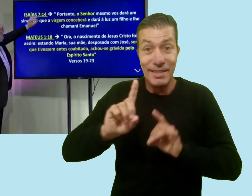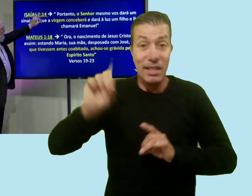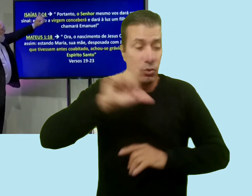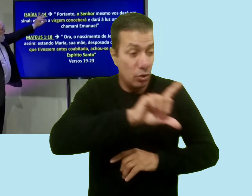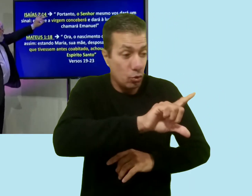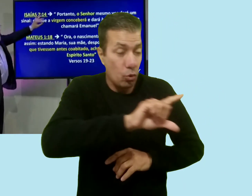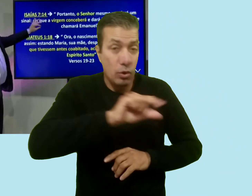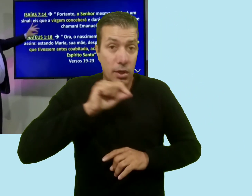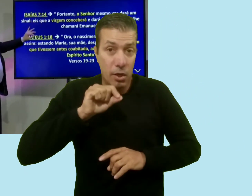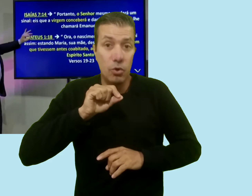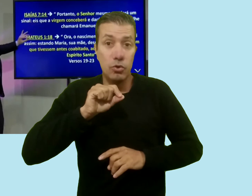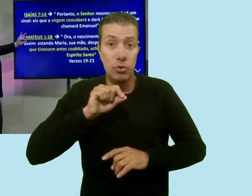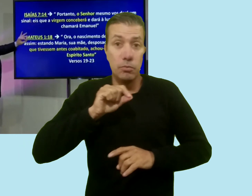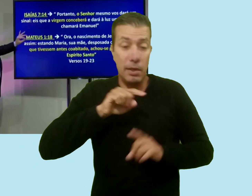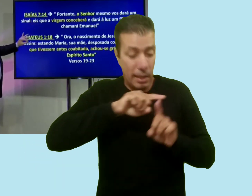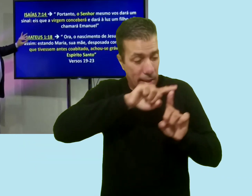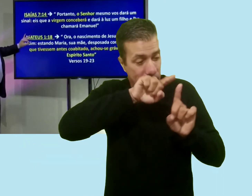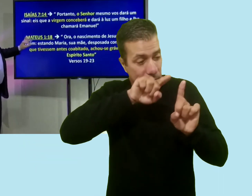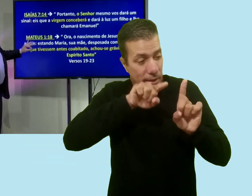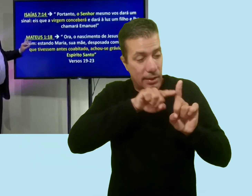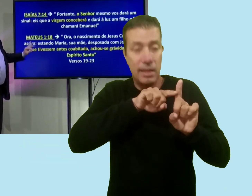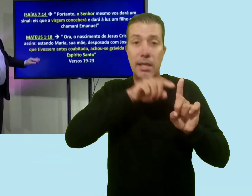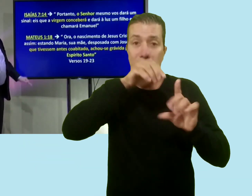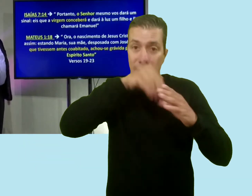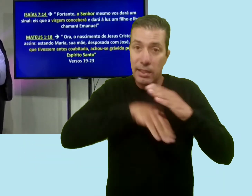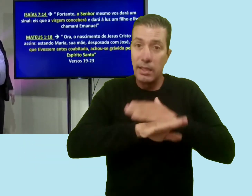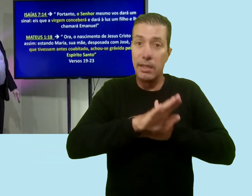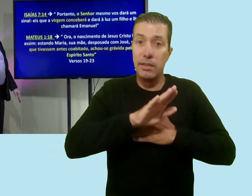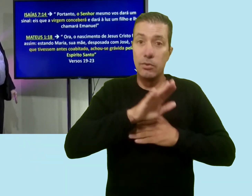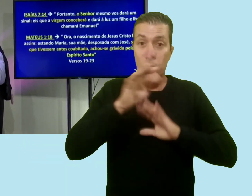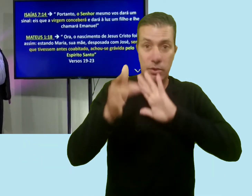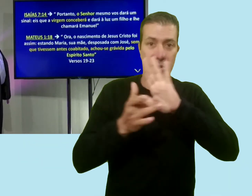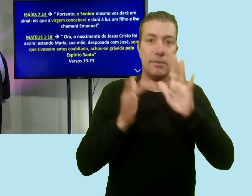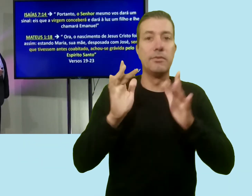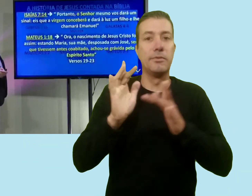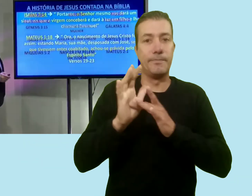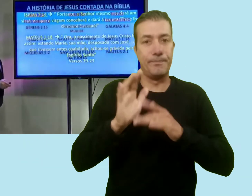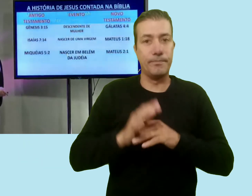que Deus escolheu para que abrigasse no seu ventre a Jesus.